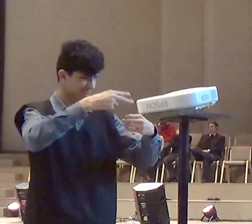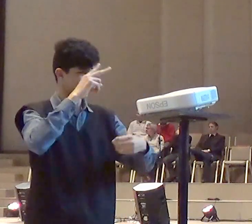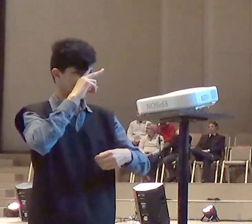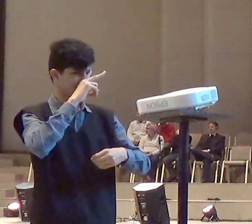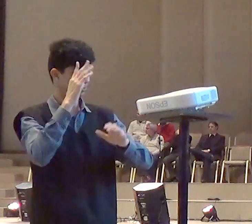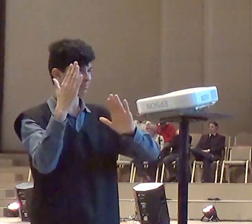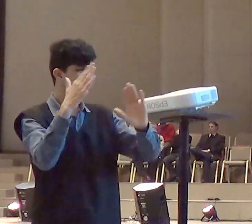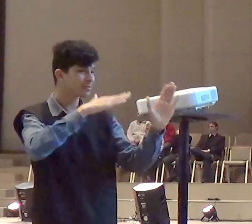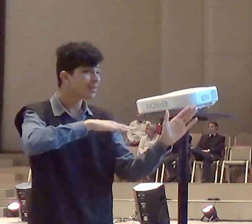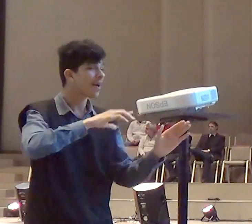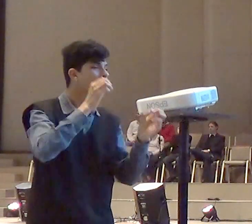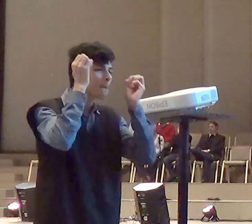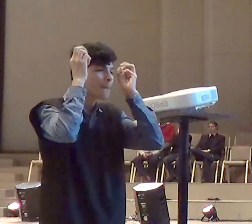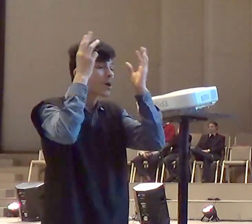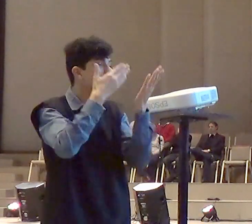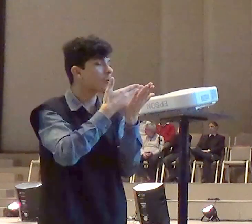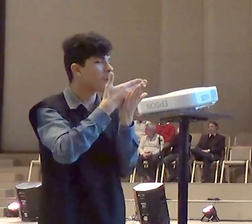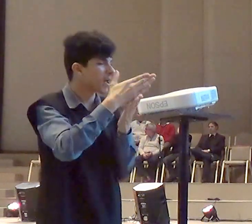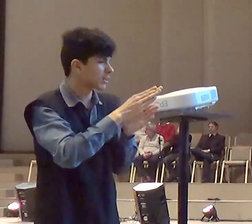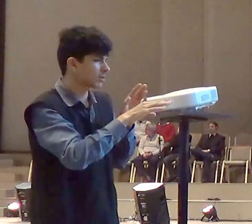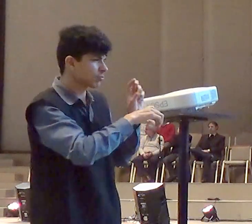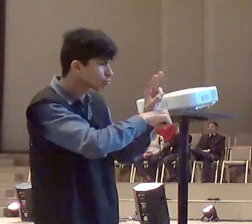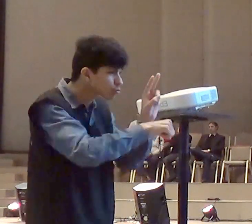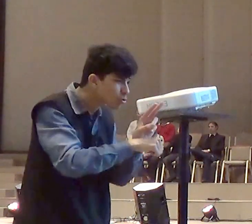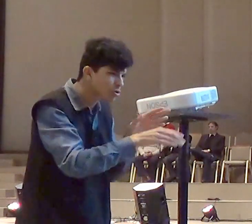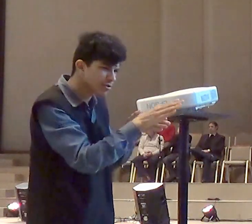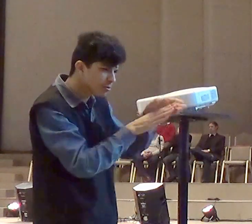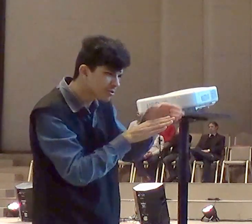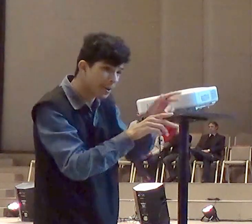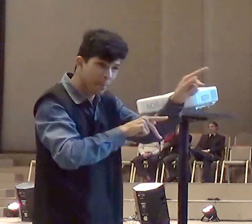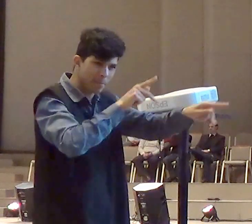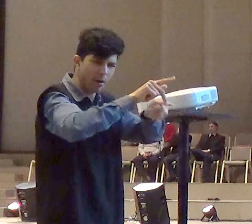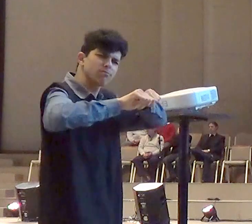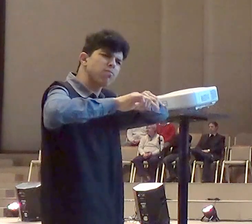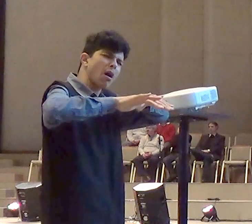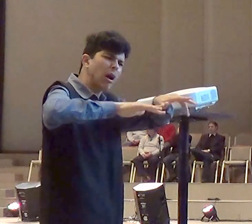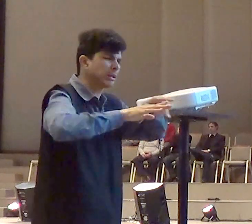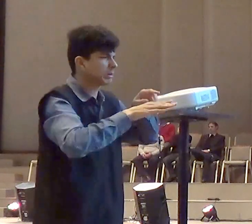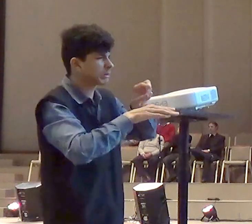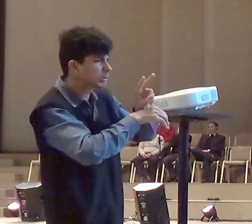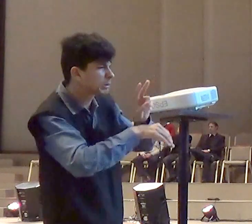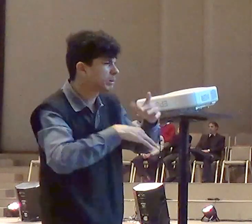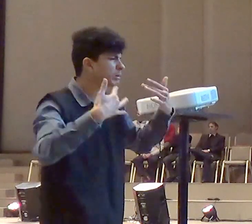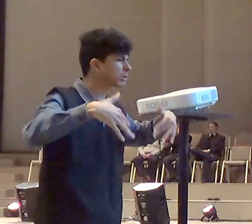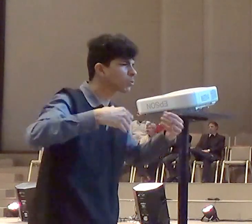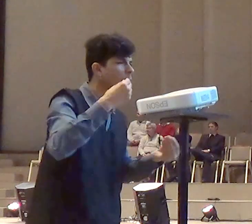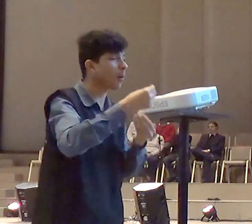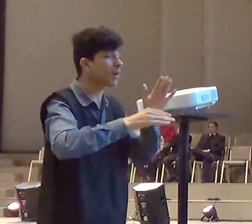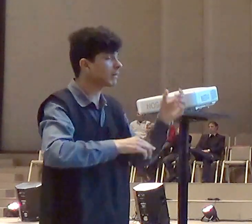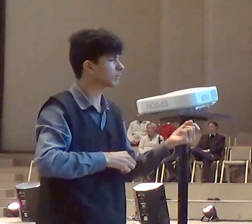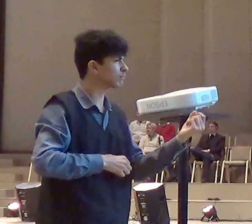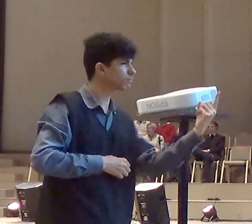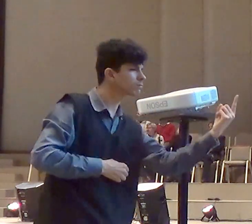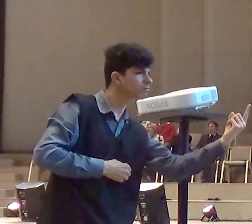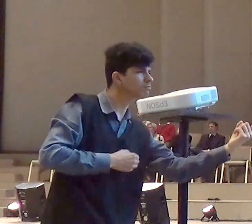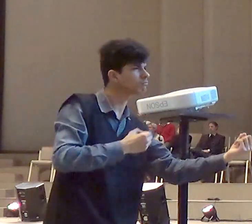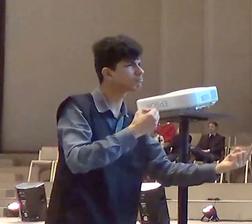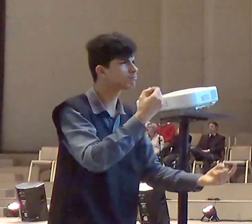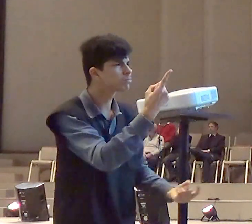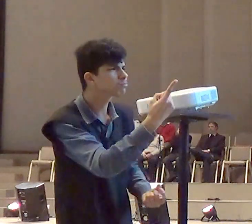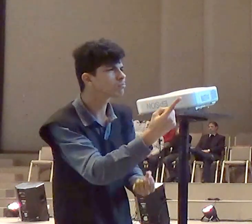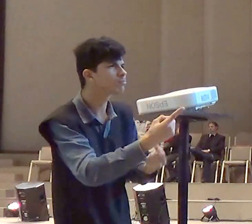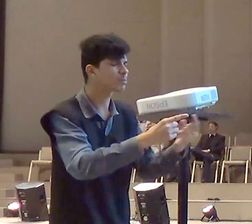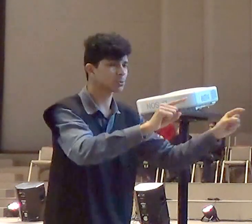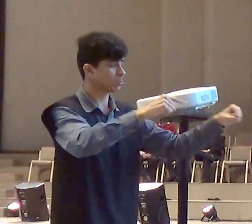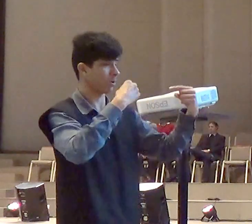do ministério de Moisés talvez até mais difícil do que o enfrentamento contra Faraó no